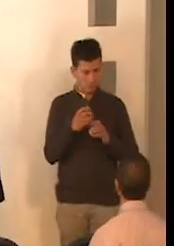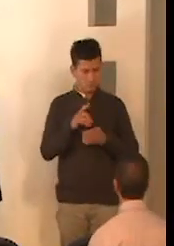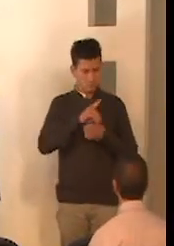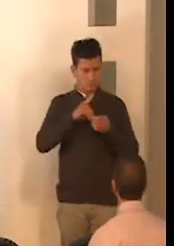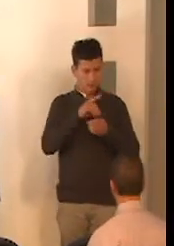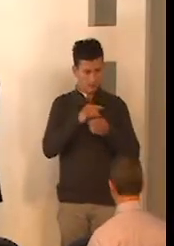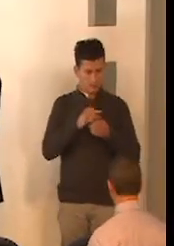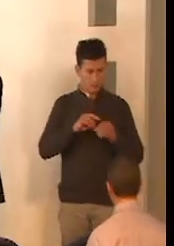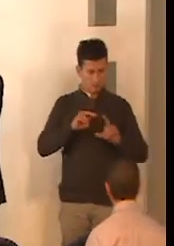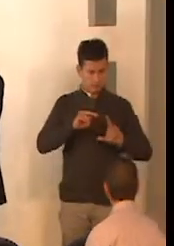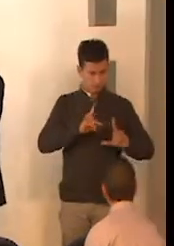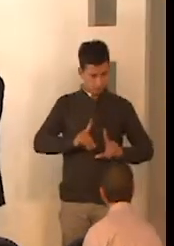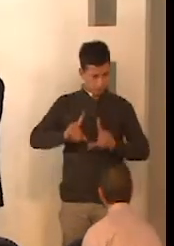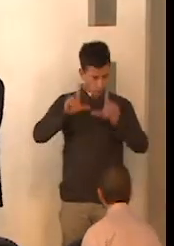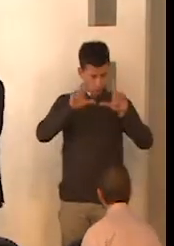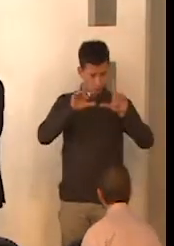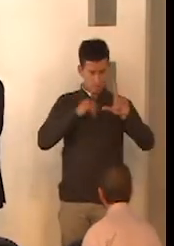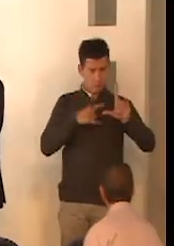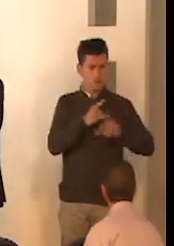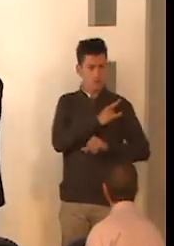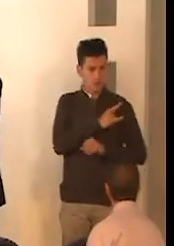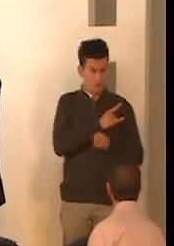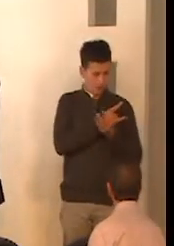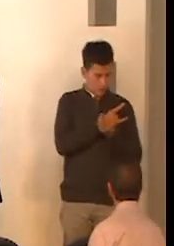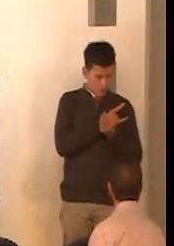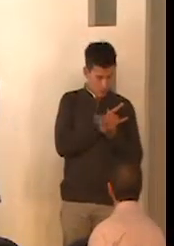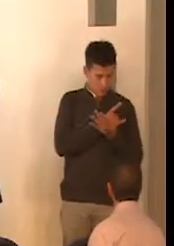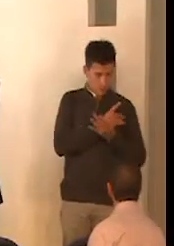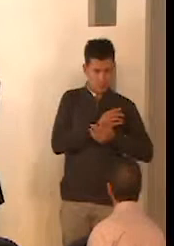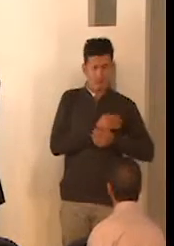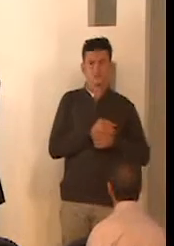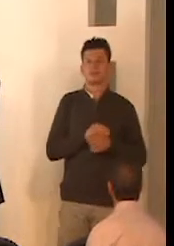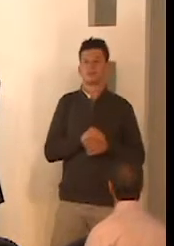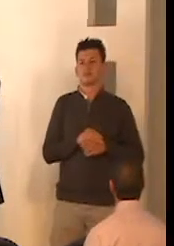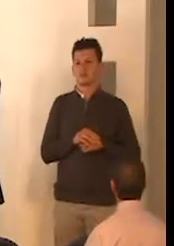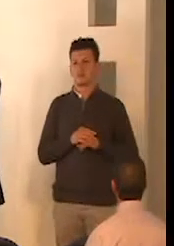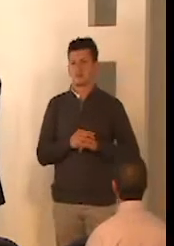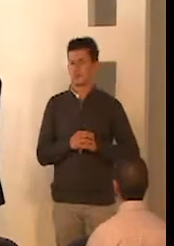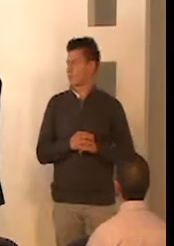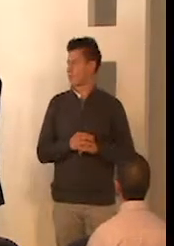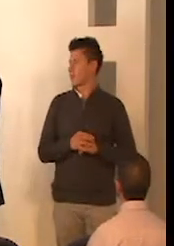Posgrados de la Universidad Pedagógica Nacional,